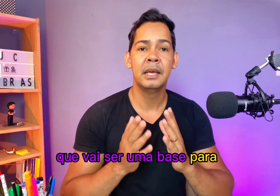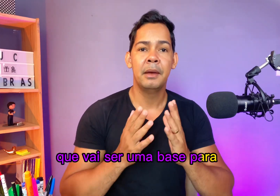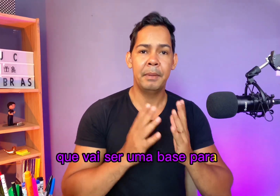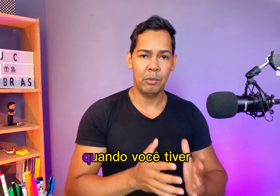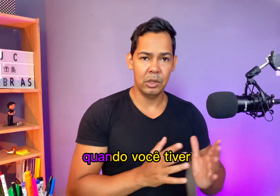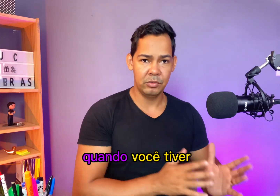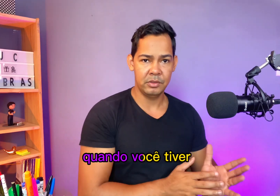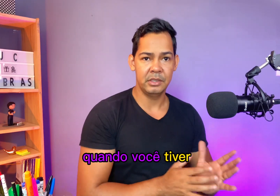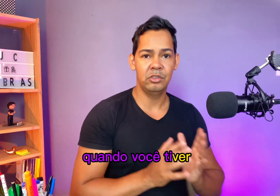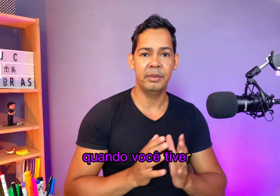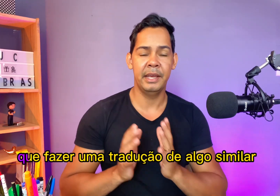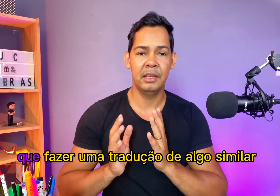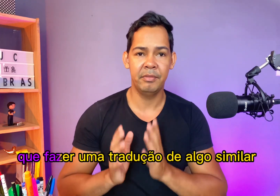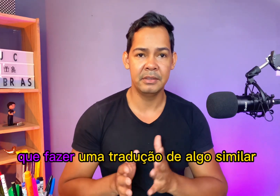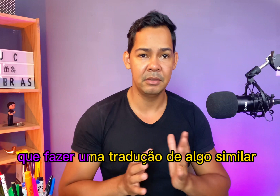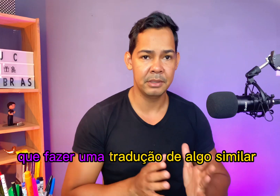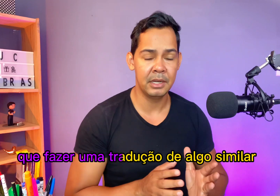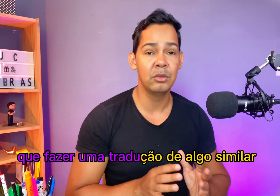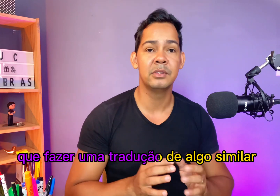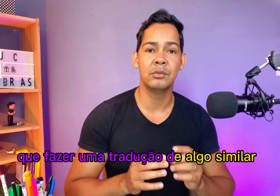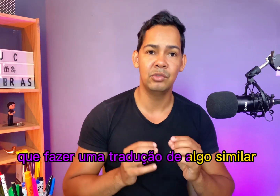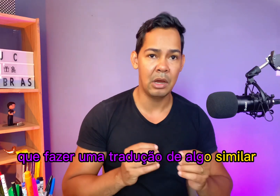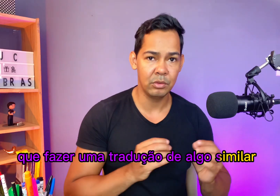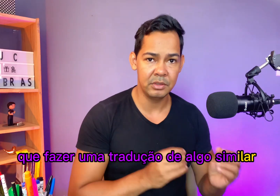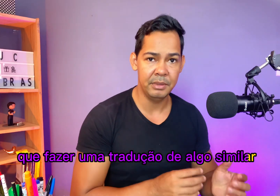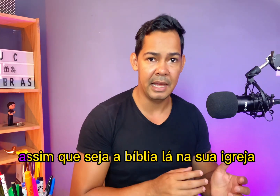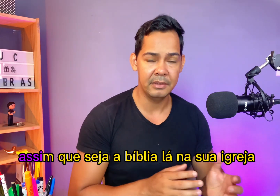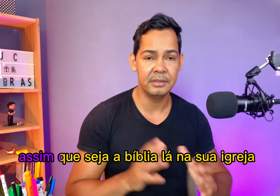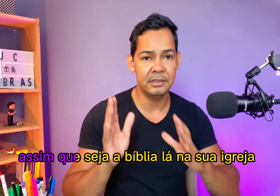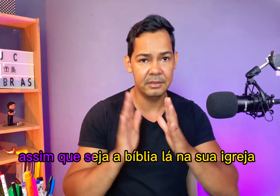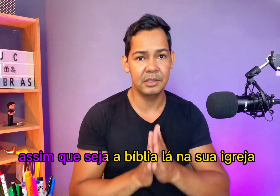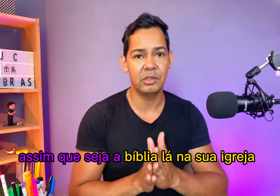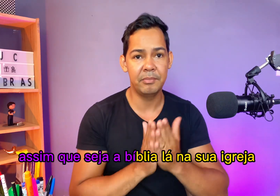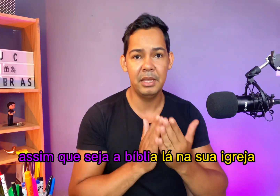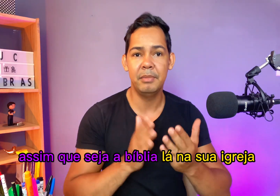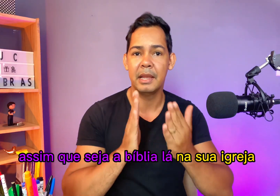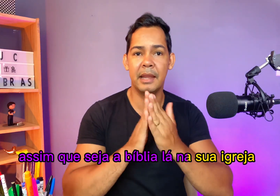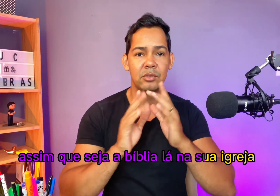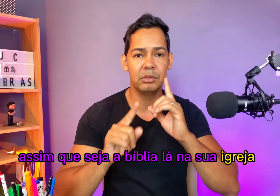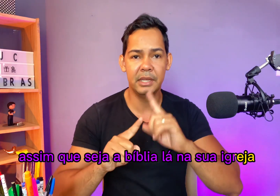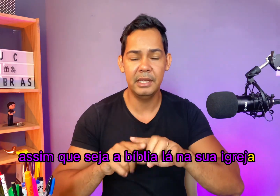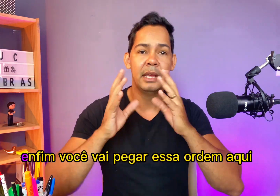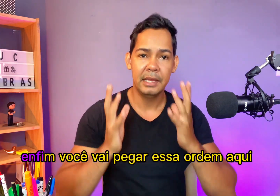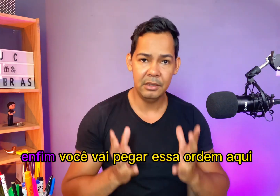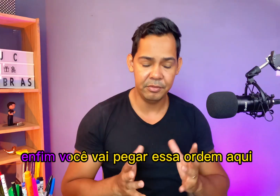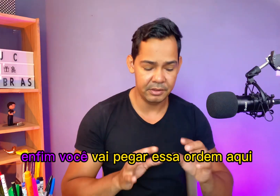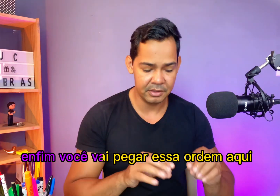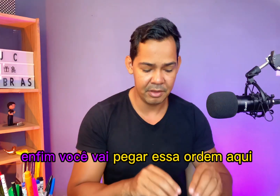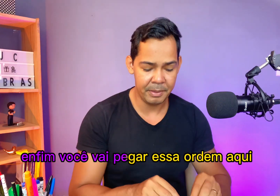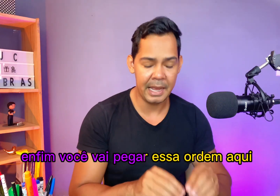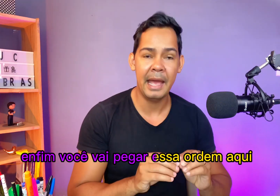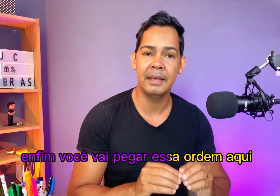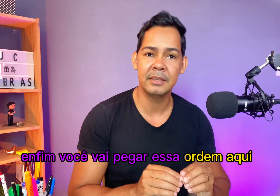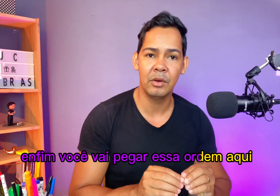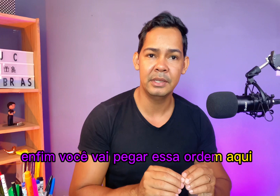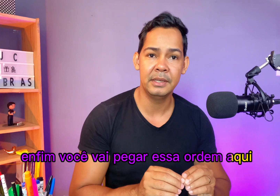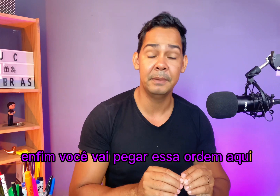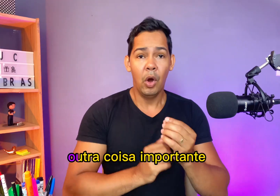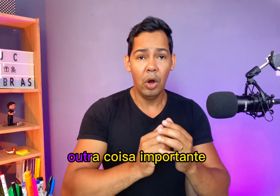para quando você tiver que fazer uma tradução de algo similar assim, que seja a Bíblia lá na sua igreja. Enfim, você vai pegar essa ordem aqui. Outra